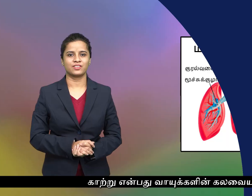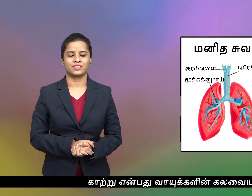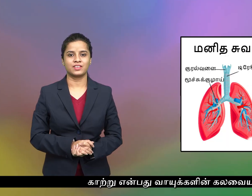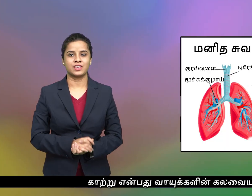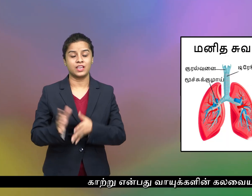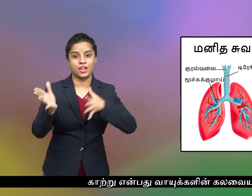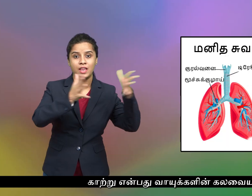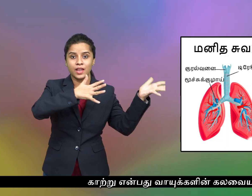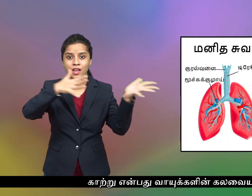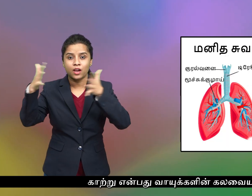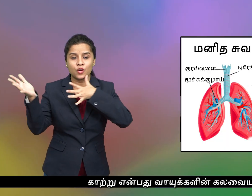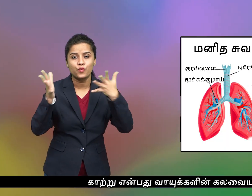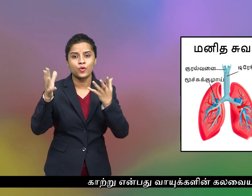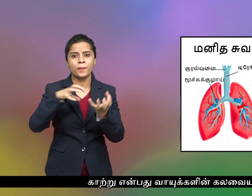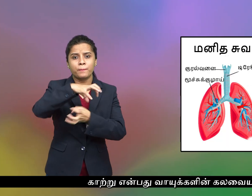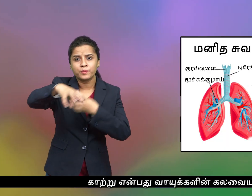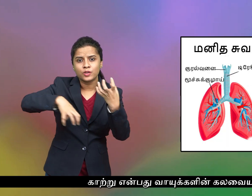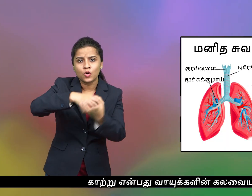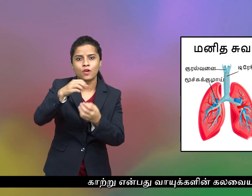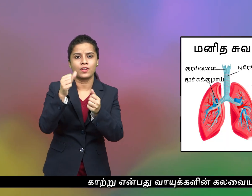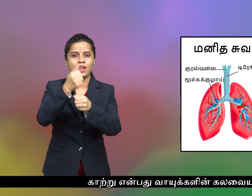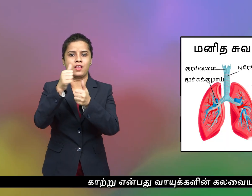காற்று என்பது வாயுக்களின் கலவையாகும்.